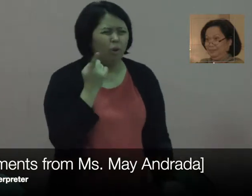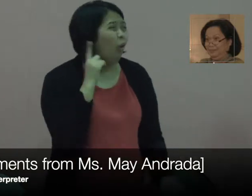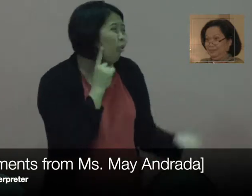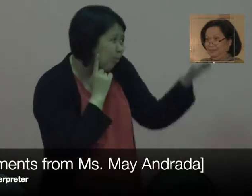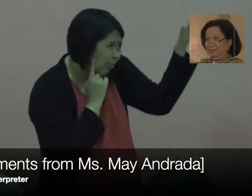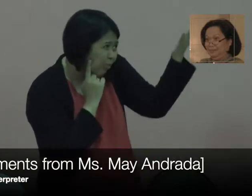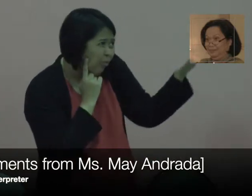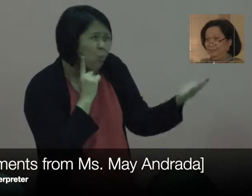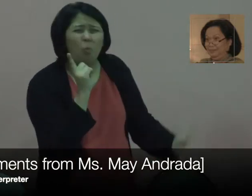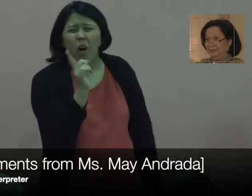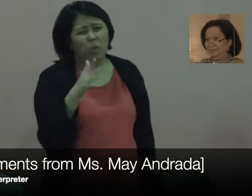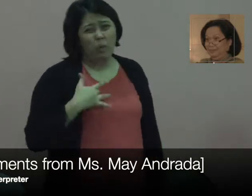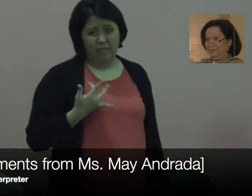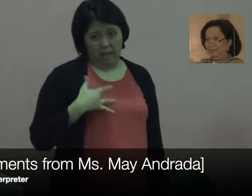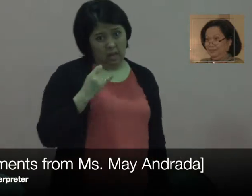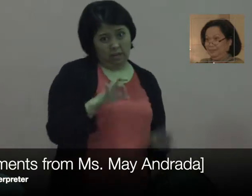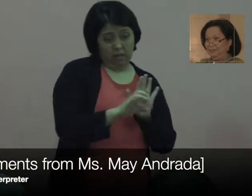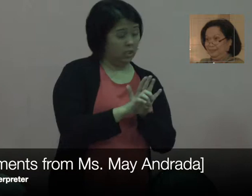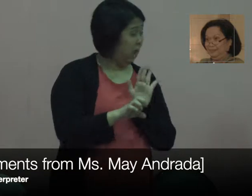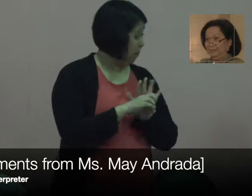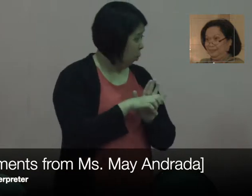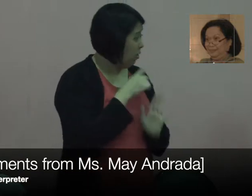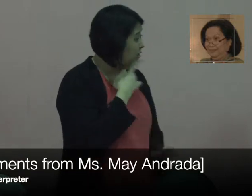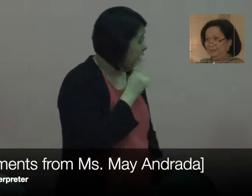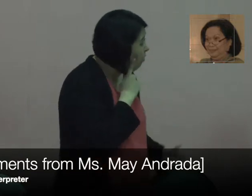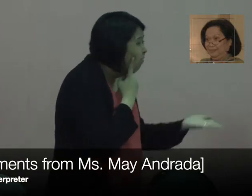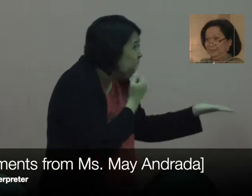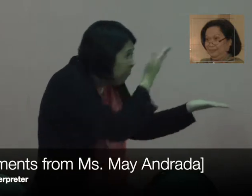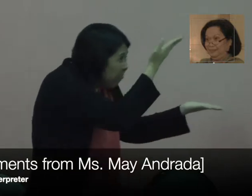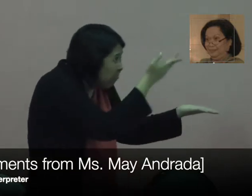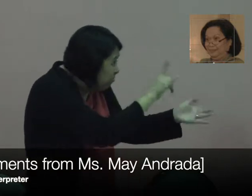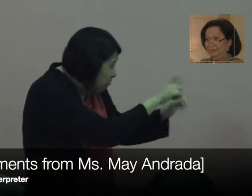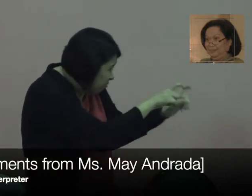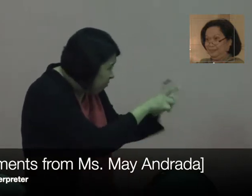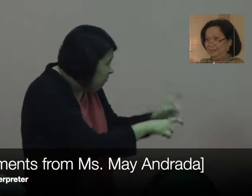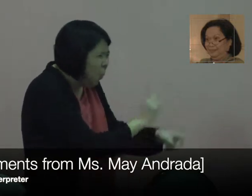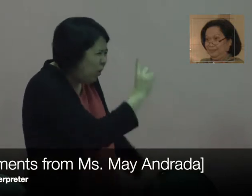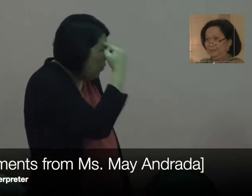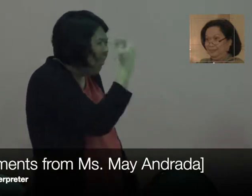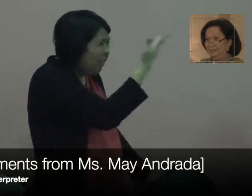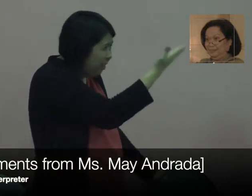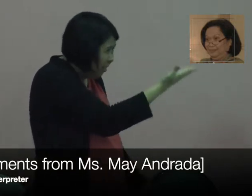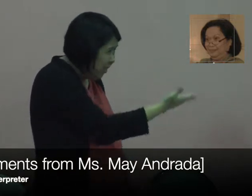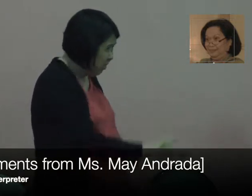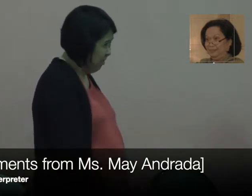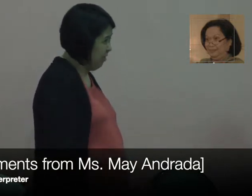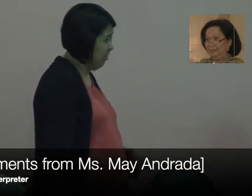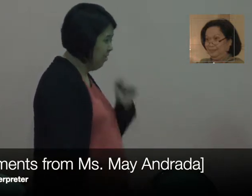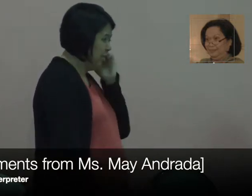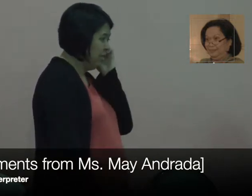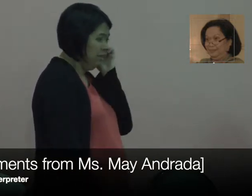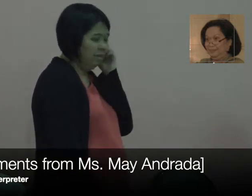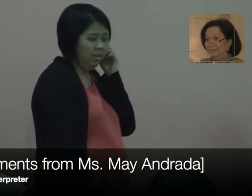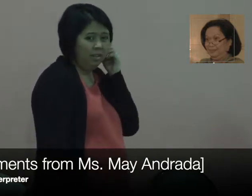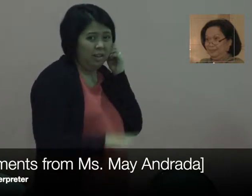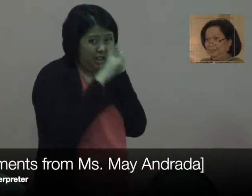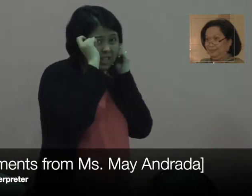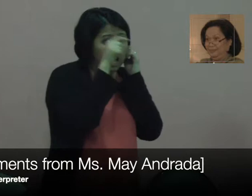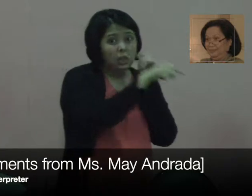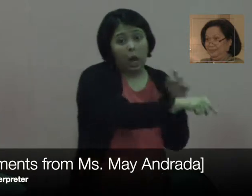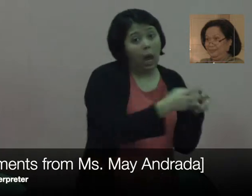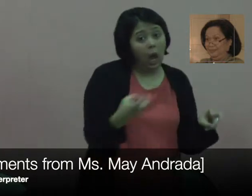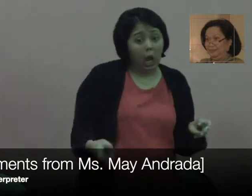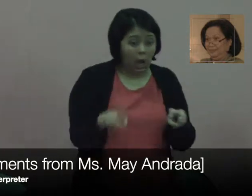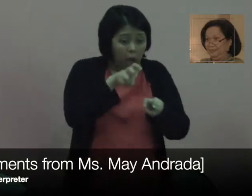Anong pakiramdam nyo sa mga ganyang questions? You tell us, kasi hindi naman kami na nasa lugar nyo.